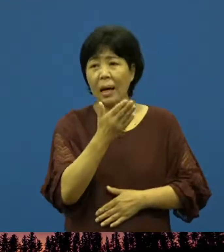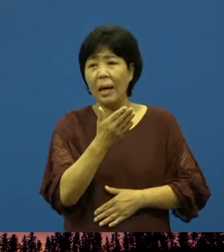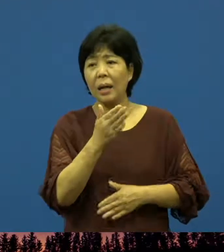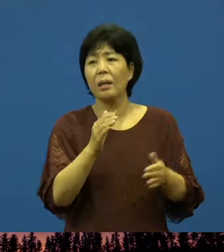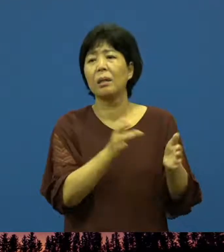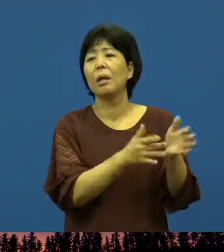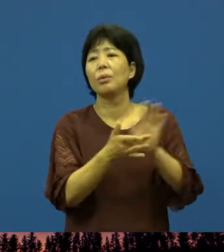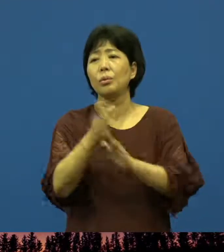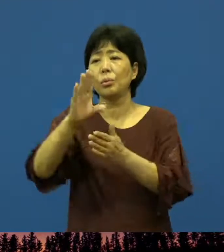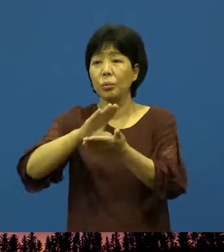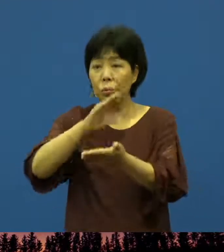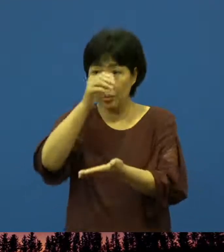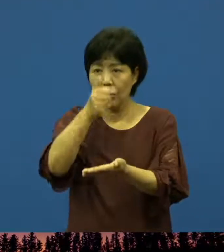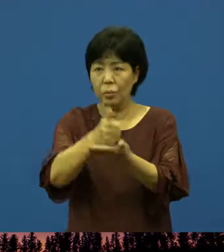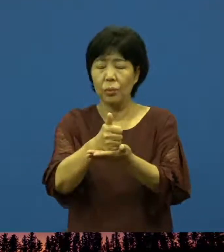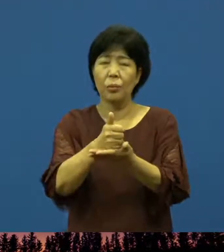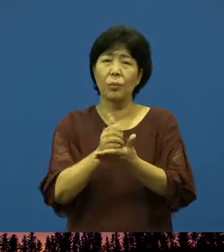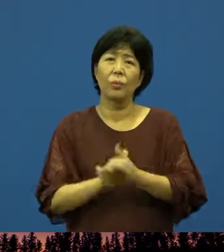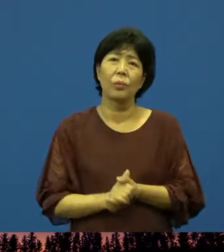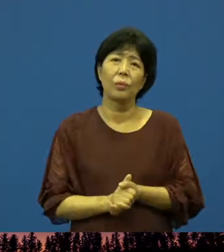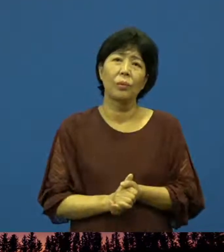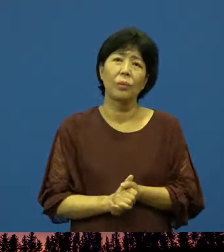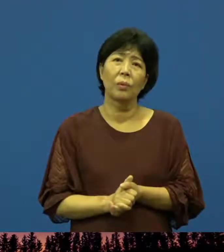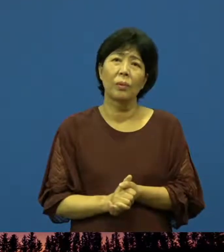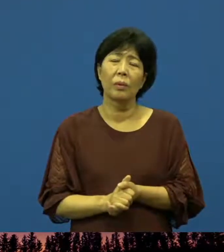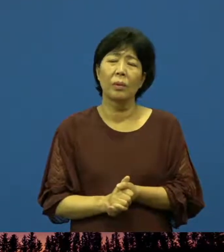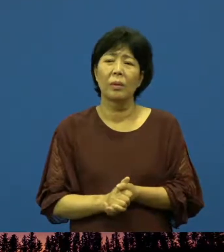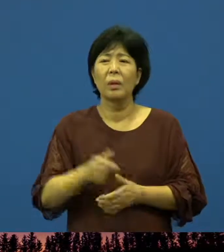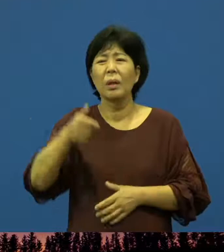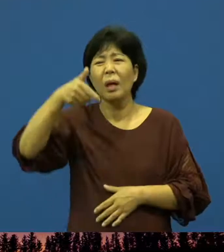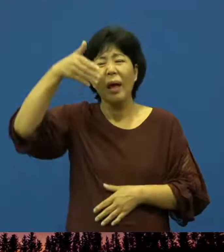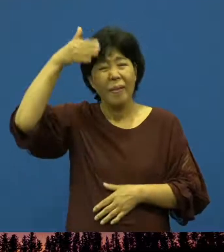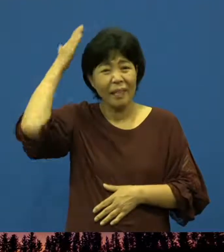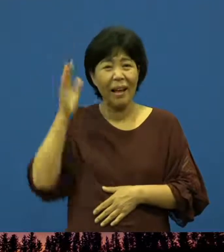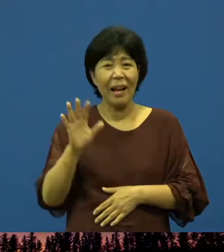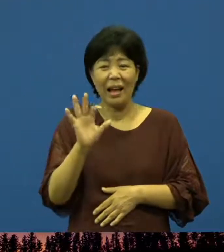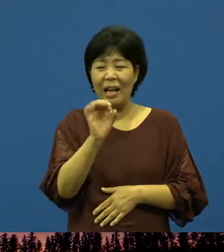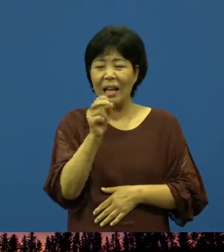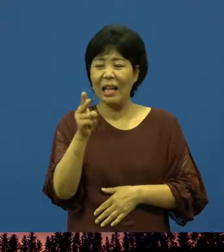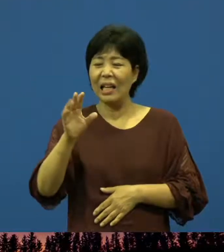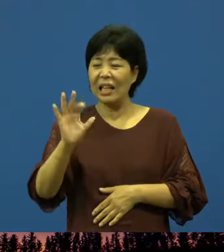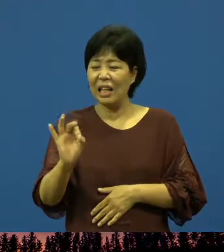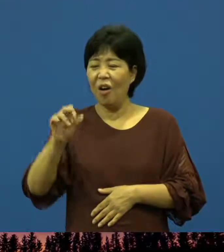있습니까? 요한이 이것을 편지를 쓰는 이유는 그 당시 영지주의자들이 있었기 때문에.